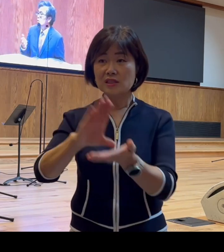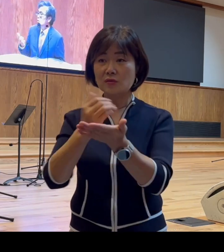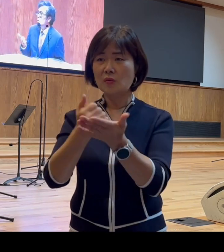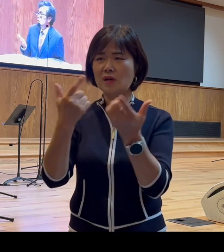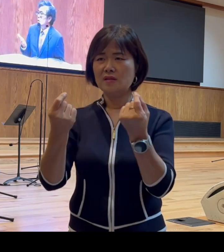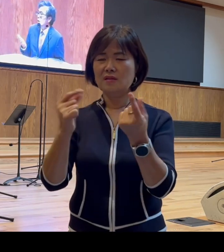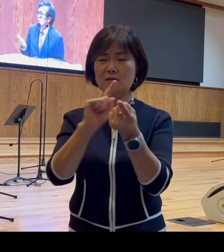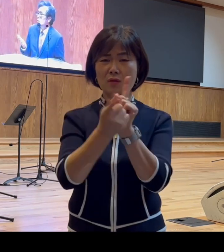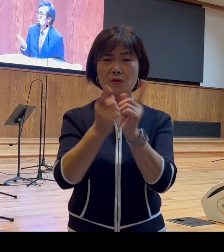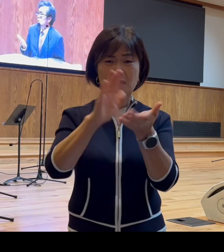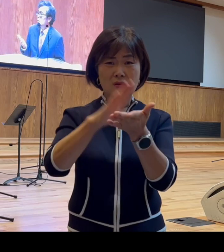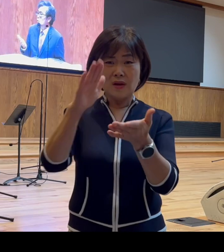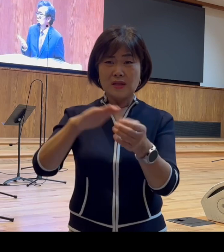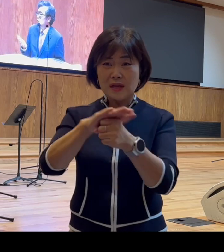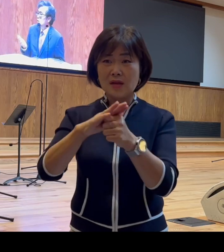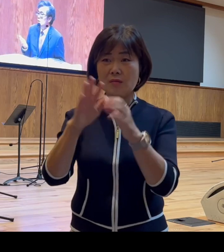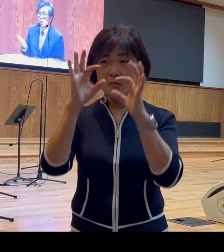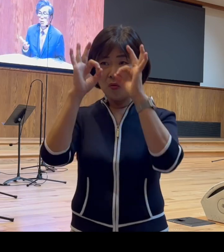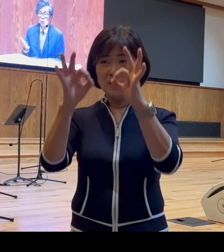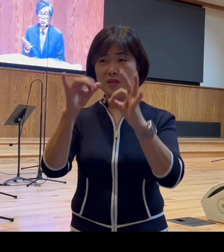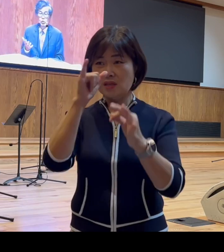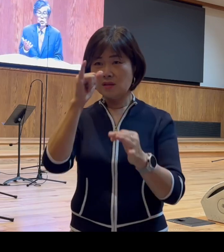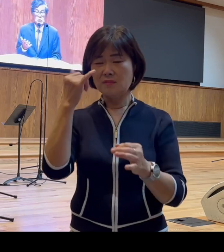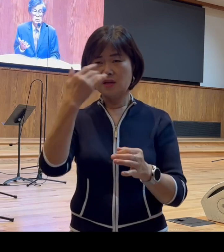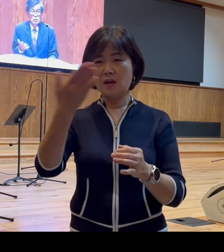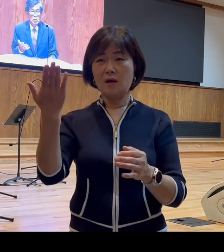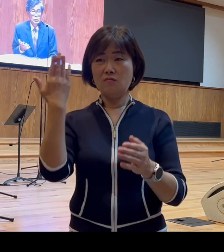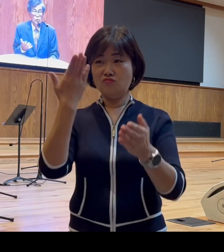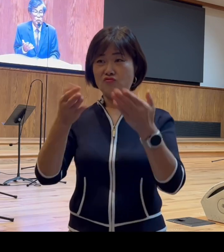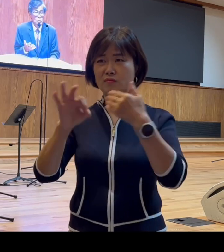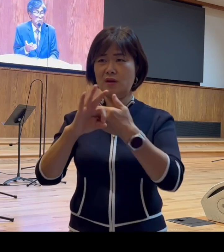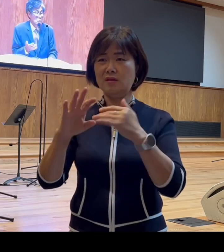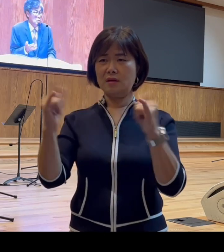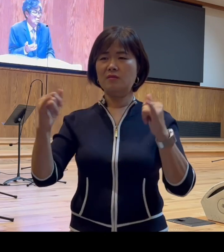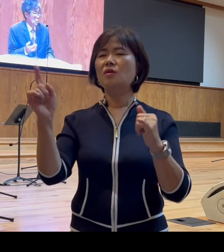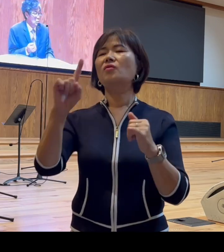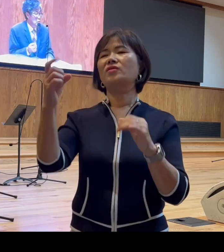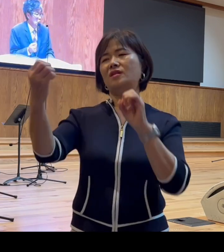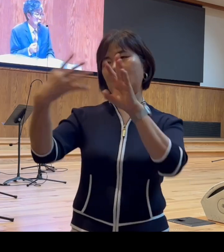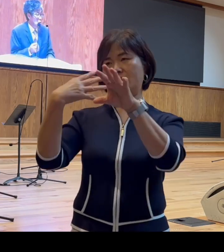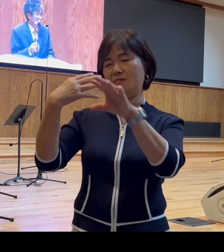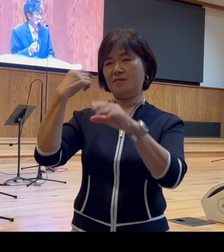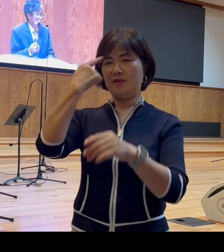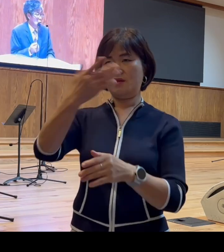그리스도인들처럼 서로를 뜨겁게 사랑하는 사람들을 보신 일이, 이렇게 물으면 사람들이 어떻게 반응할까요?